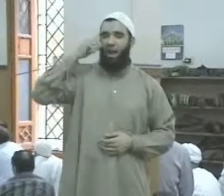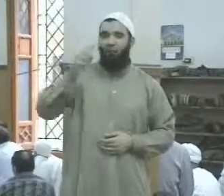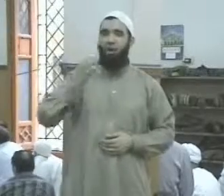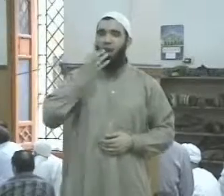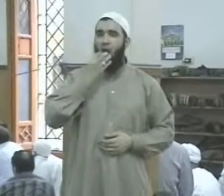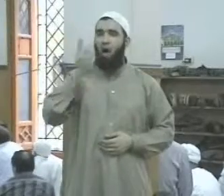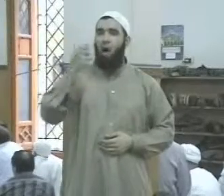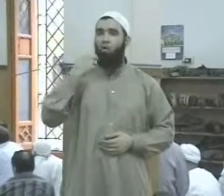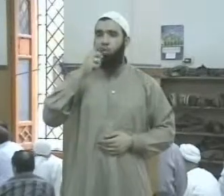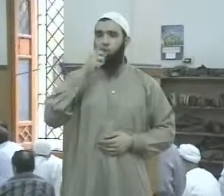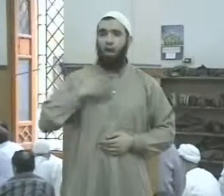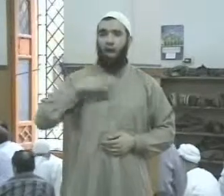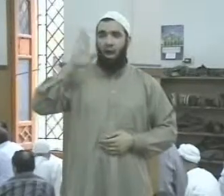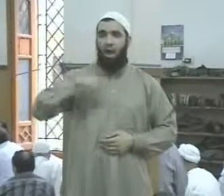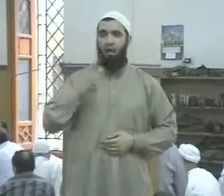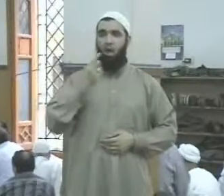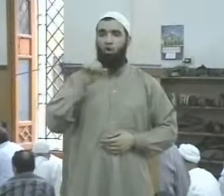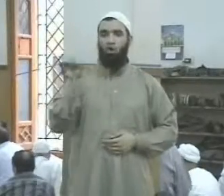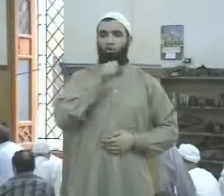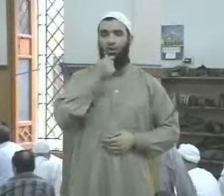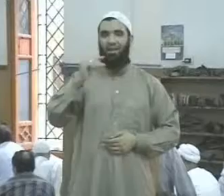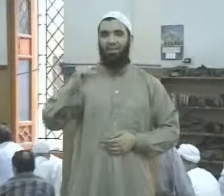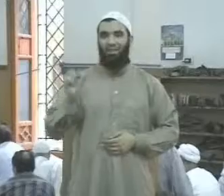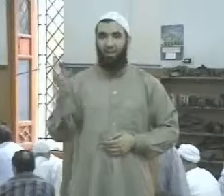اقبلت عليه امراه شرمه وهي مغضبه،